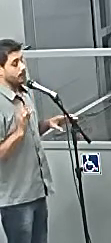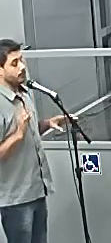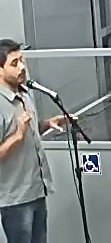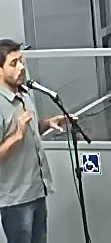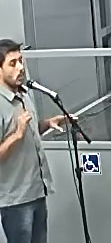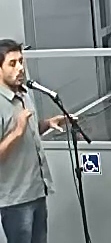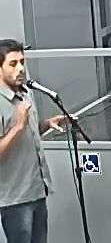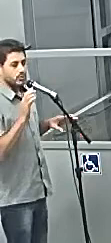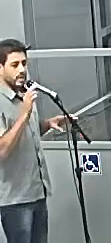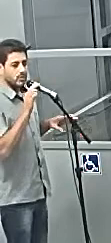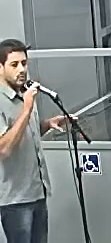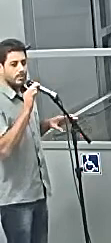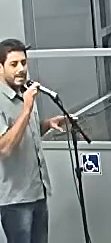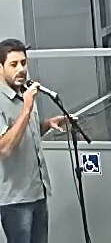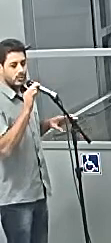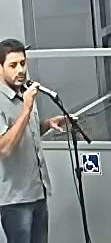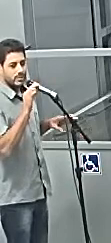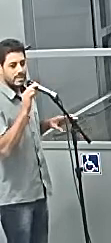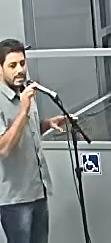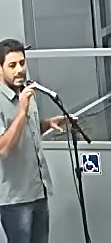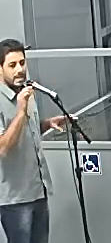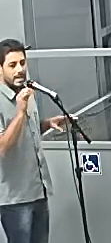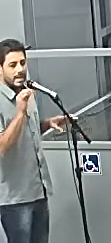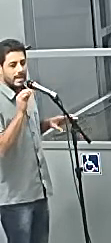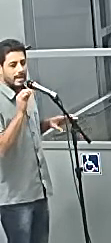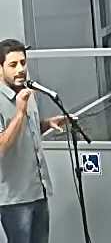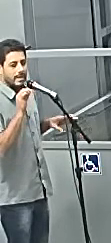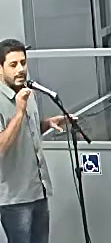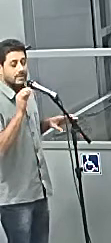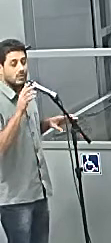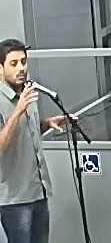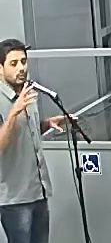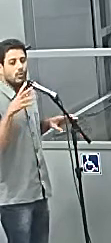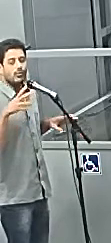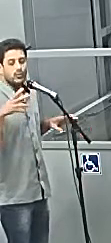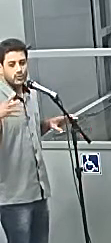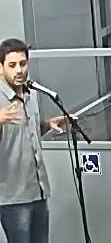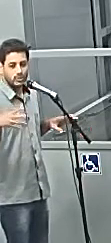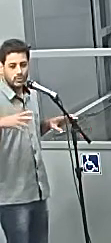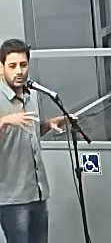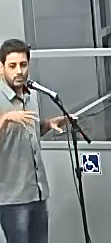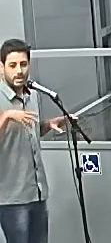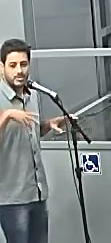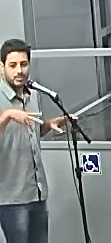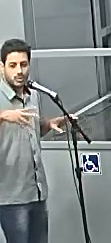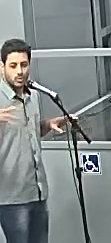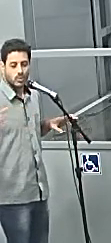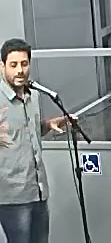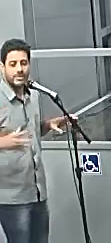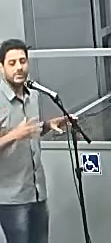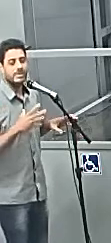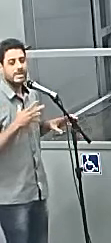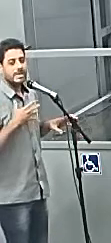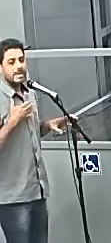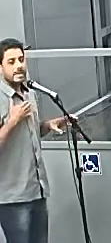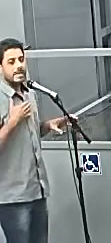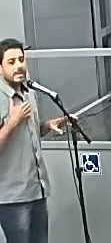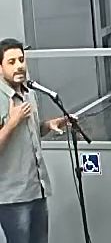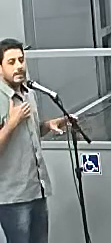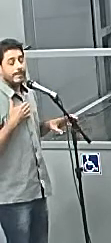seguinte os direitos humanos é eles são muito confundidos pelas pessoas